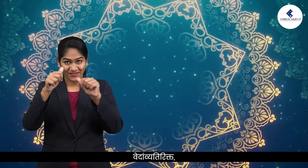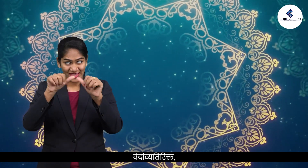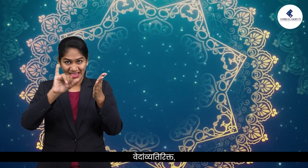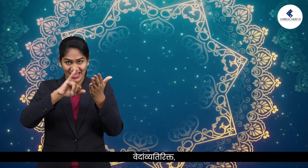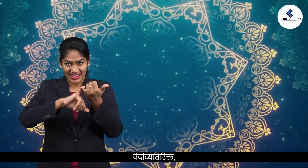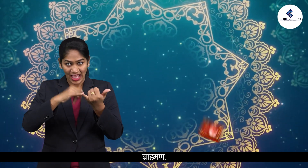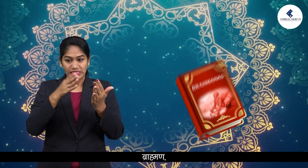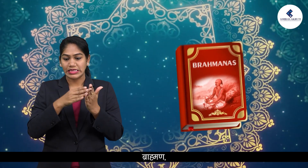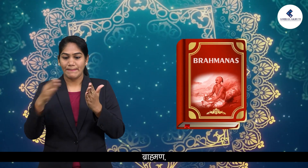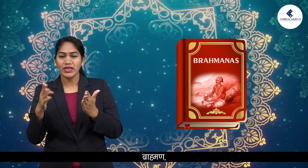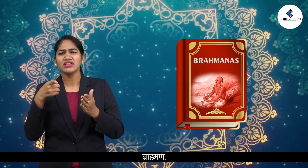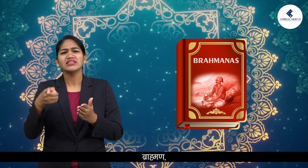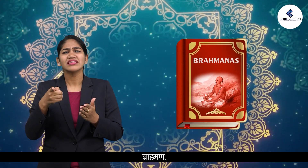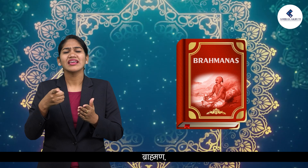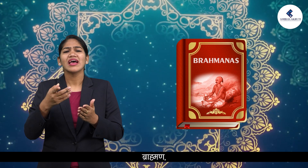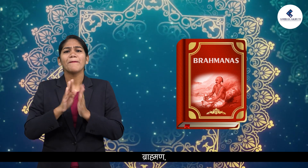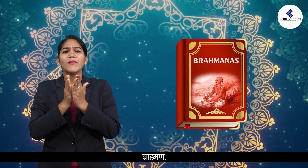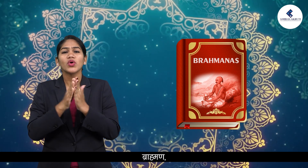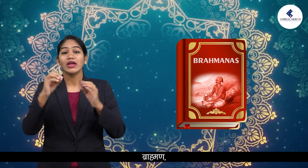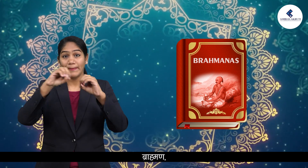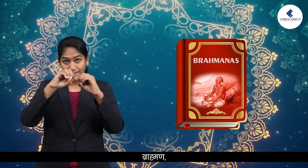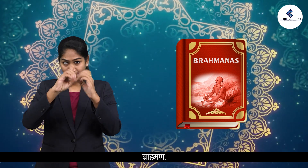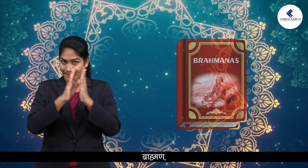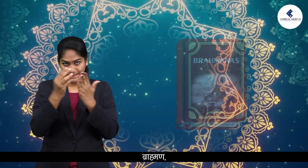वेदांव्यतिरिक्त ब्राह्मण,